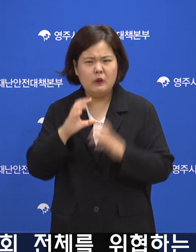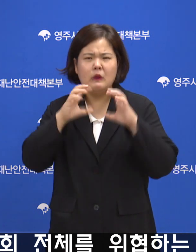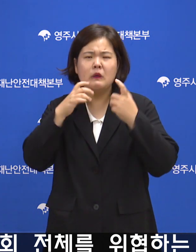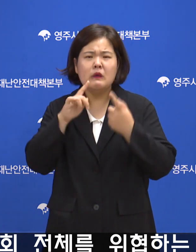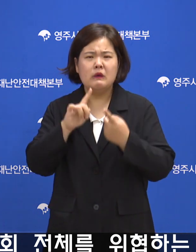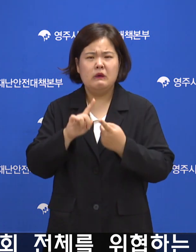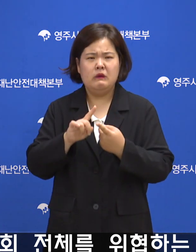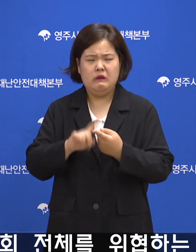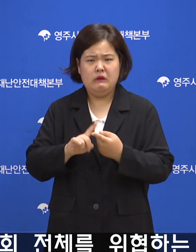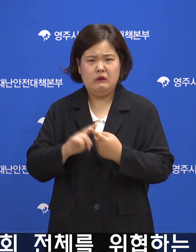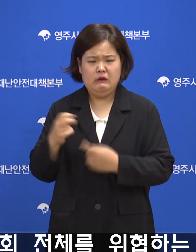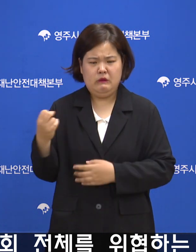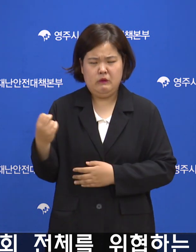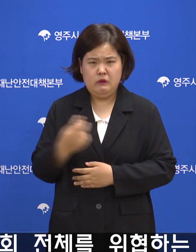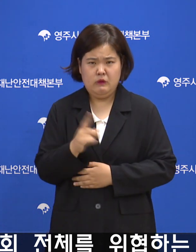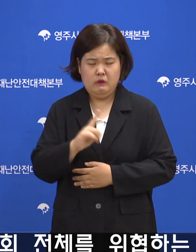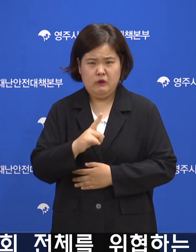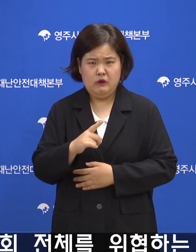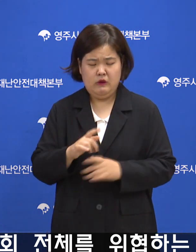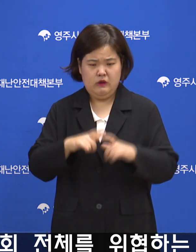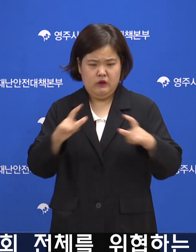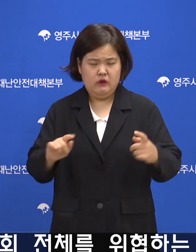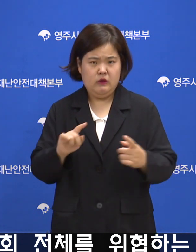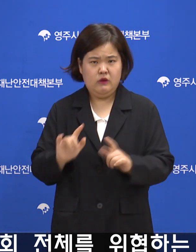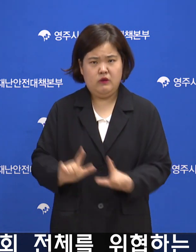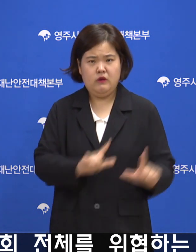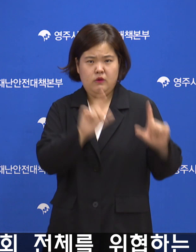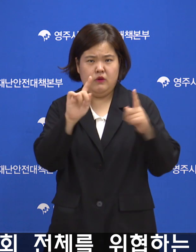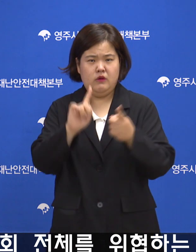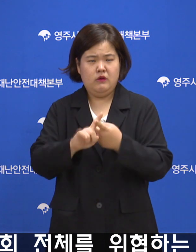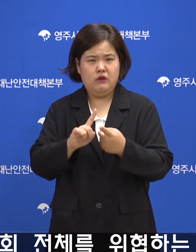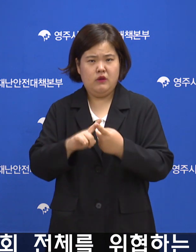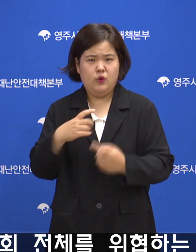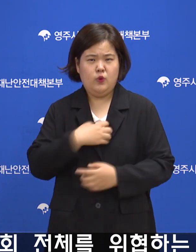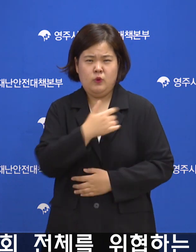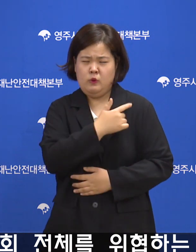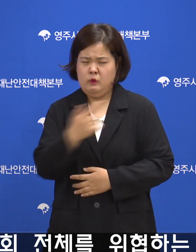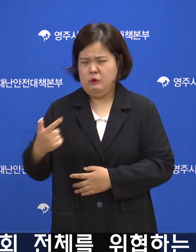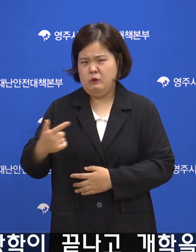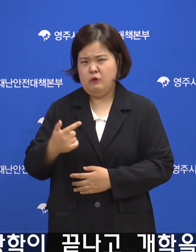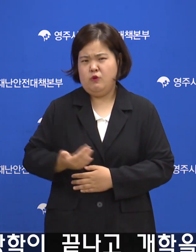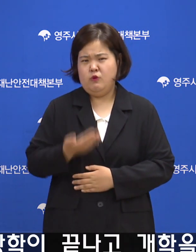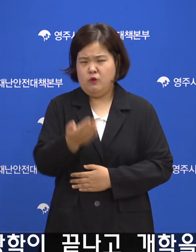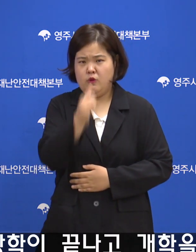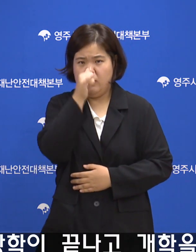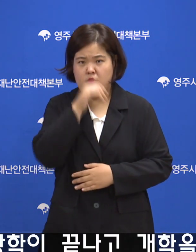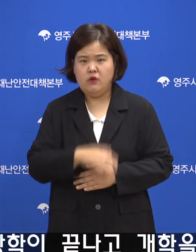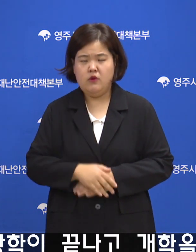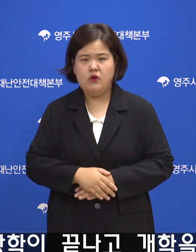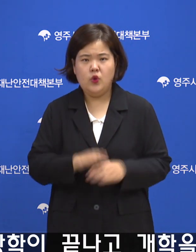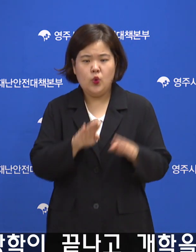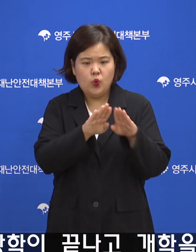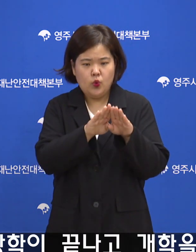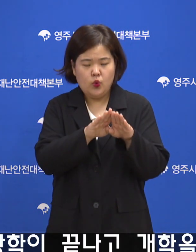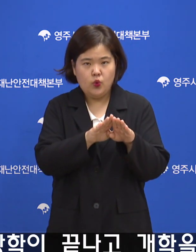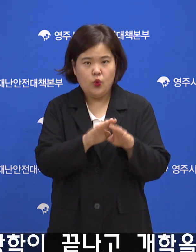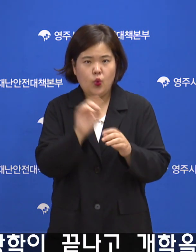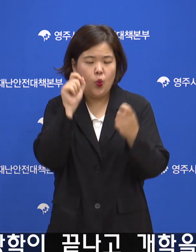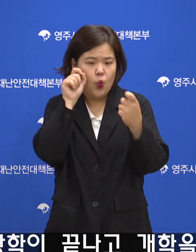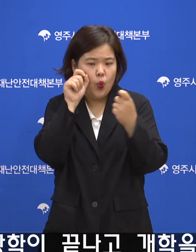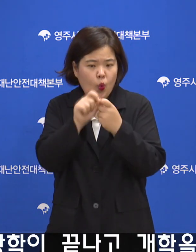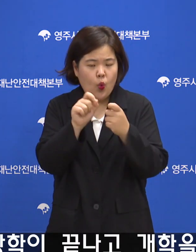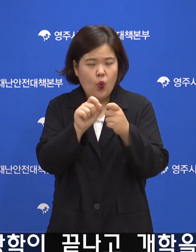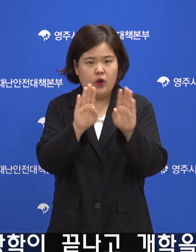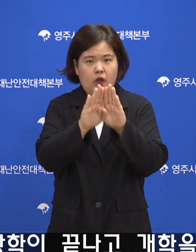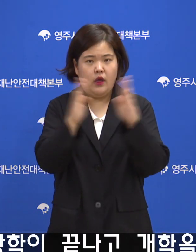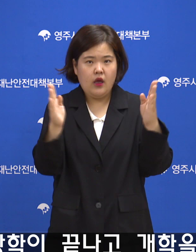전체를 위협하는 위중한 상황을 초래하게 될지도 모르겠습니다. 휴가철이 막바지에 다다르고